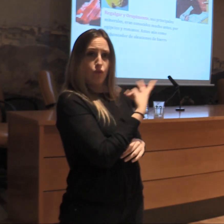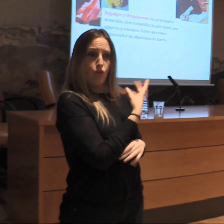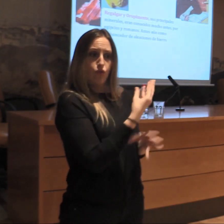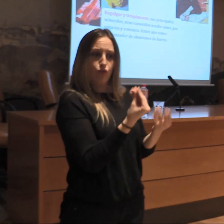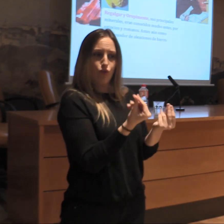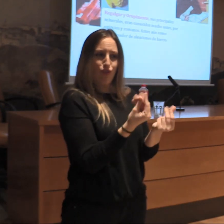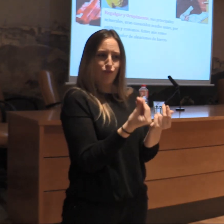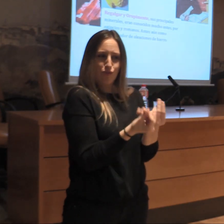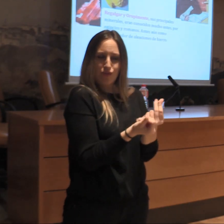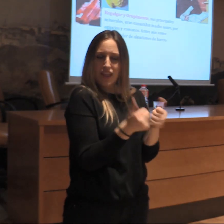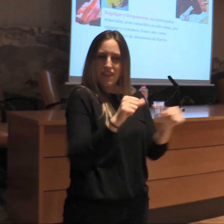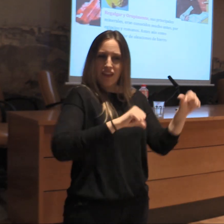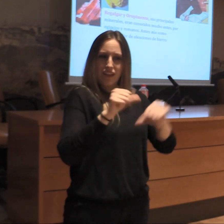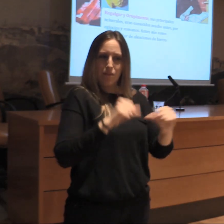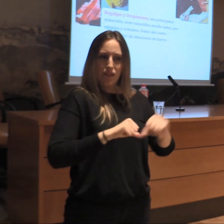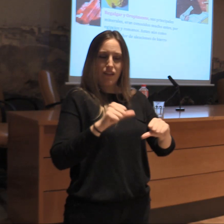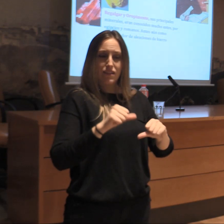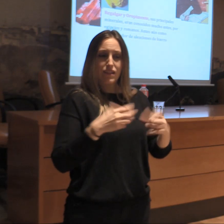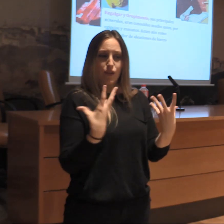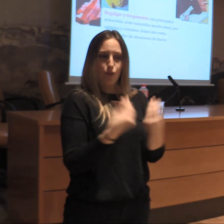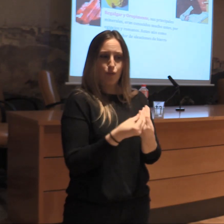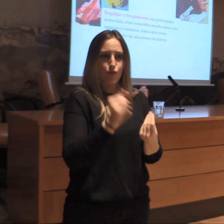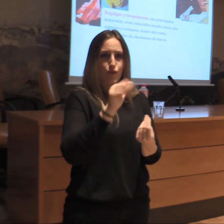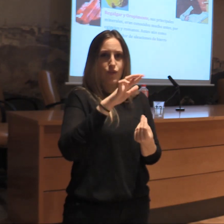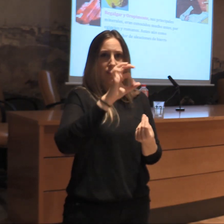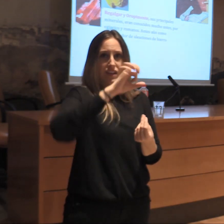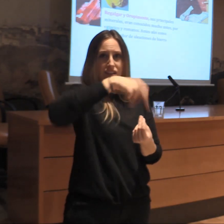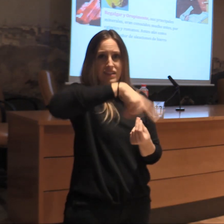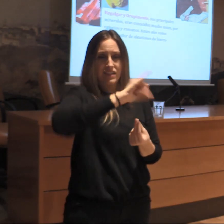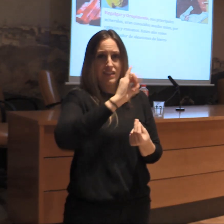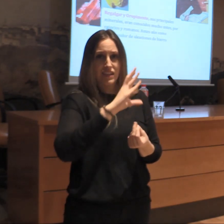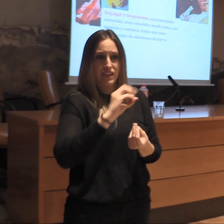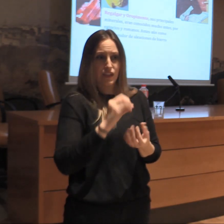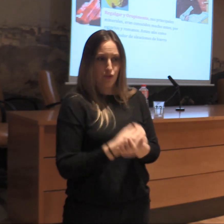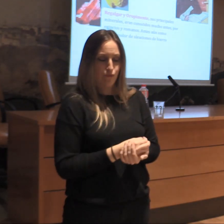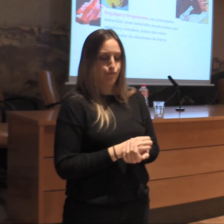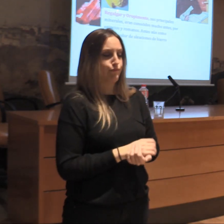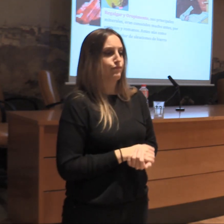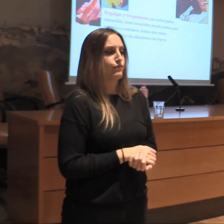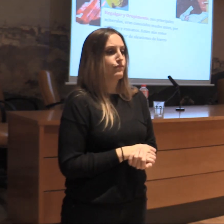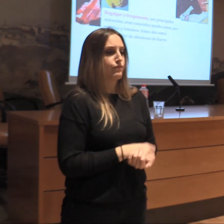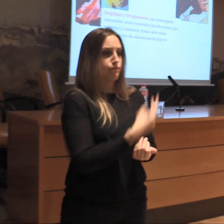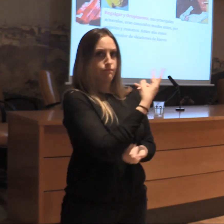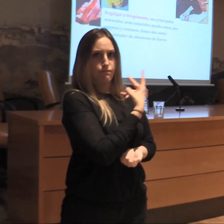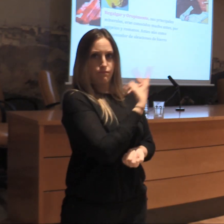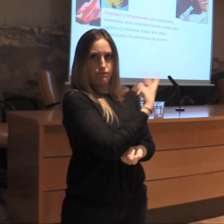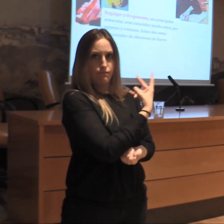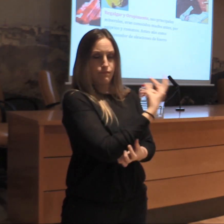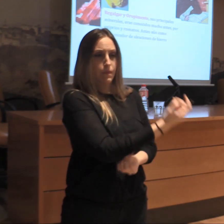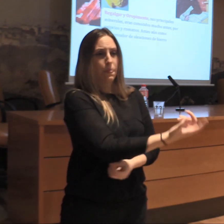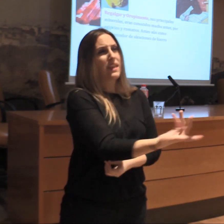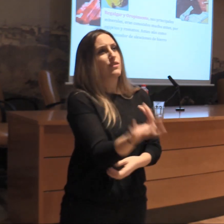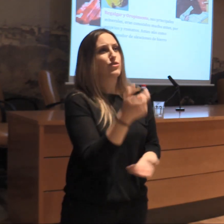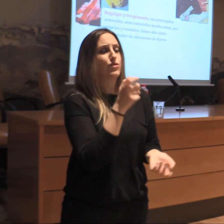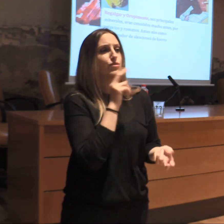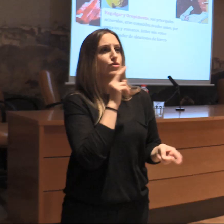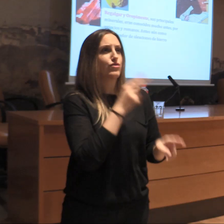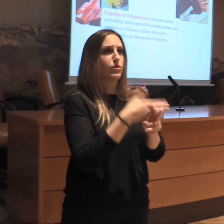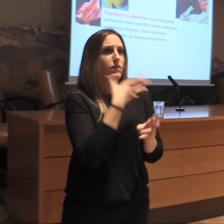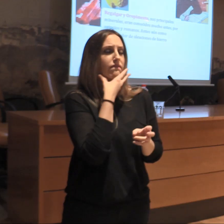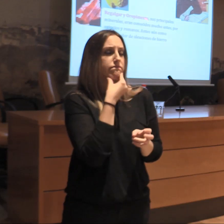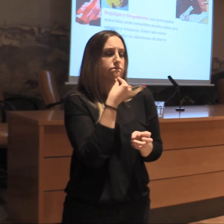sustancias químicas que contienen arsénico, el rejalcar y el oropimente. Son unos nombres